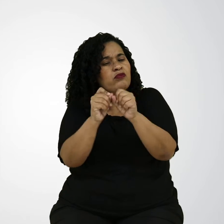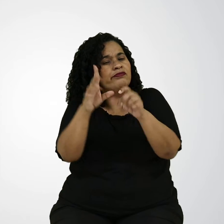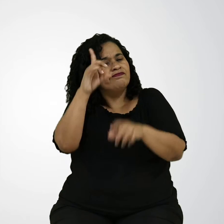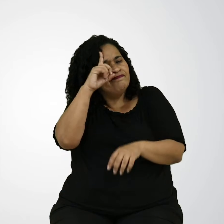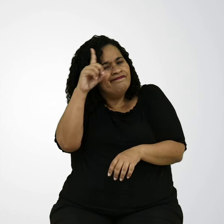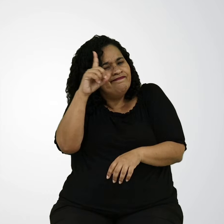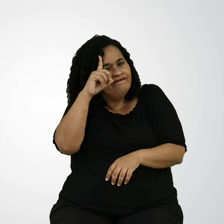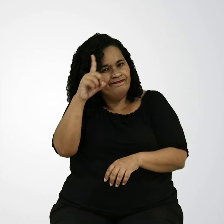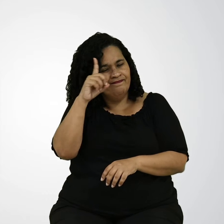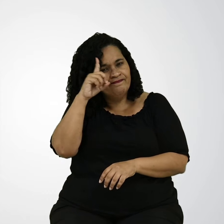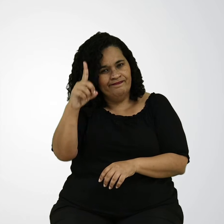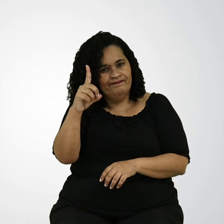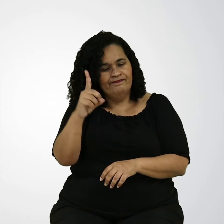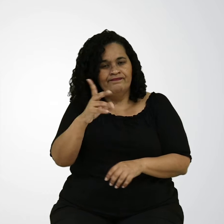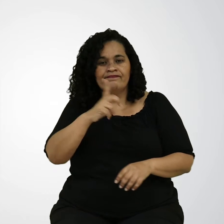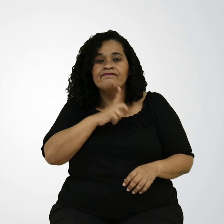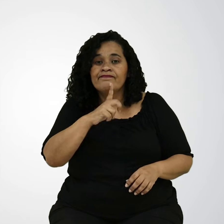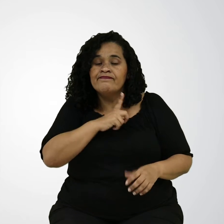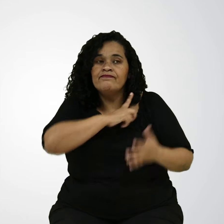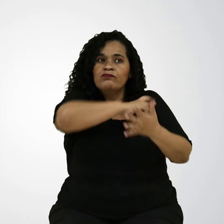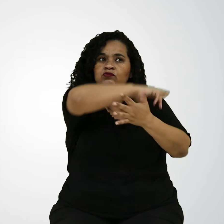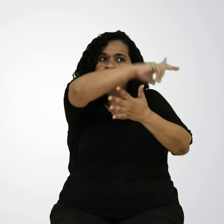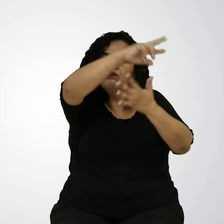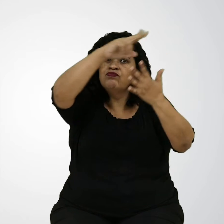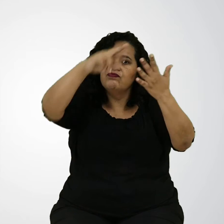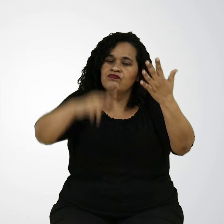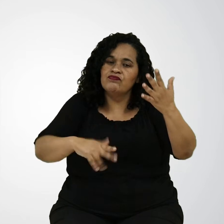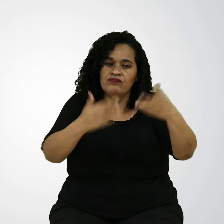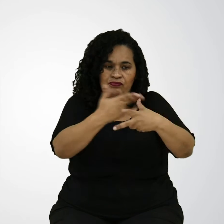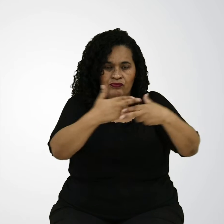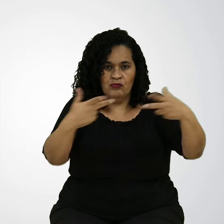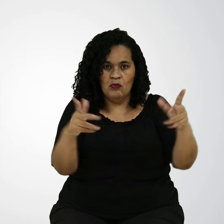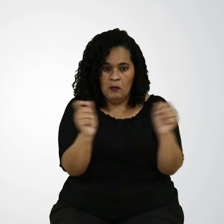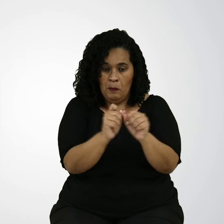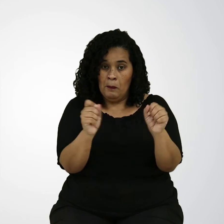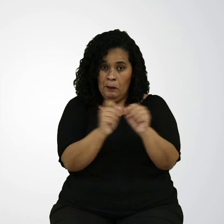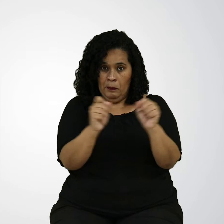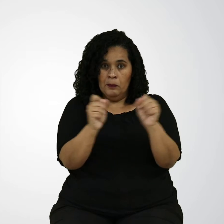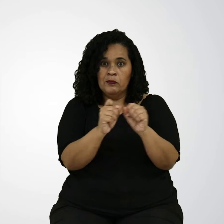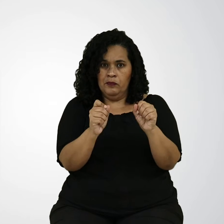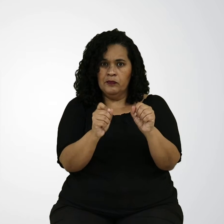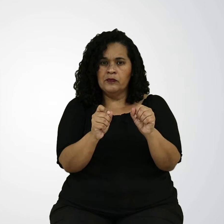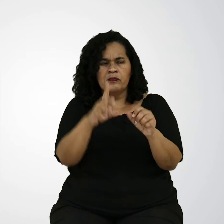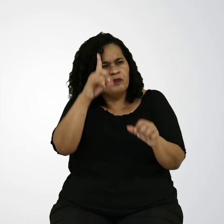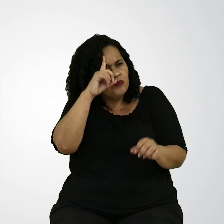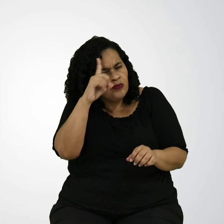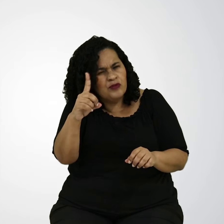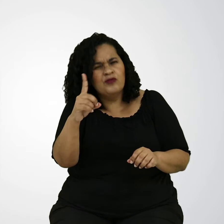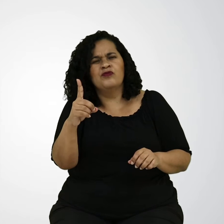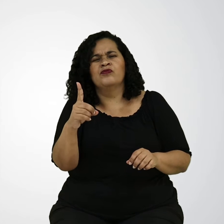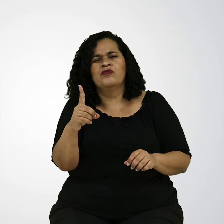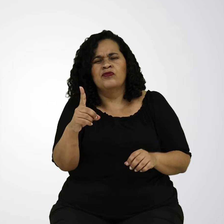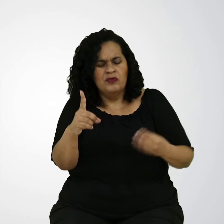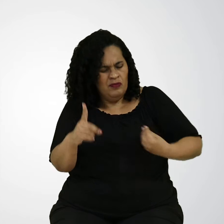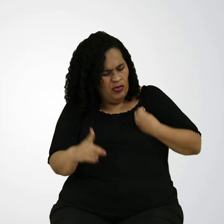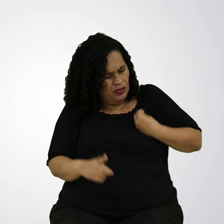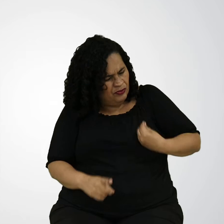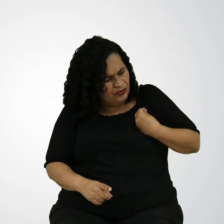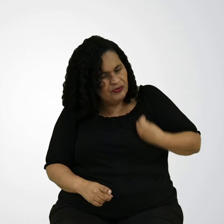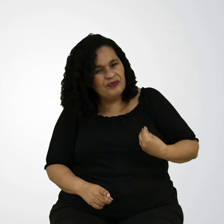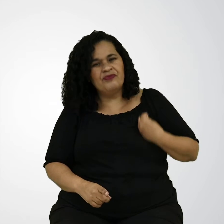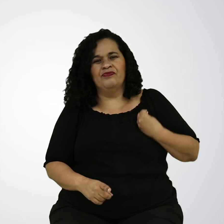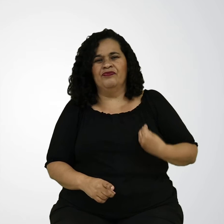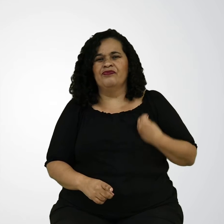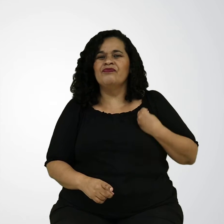dia. Existem diversas coisas que nós fazemos no nosso dia a dia, no nosso cotidiano, naquilo que a gente chama de